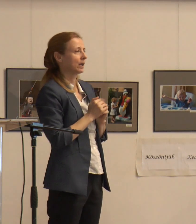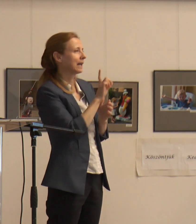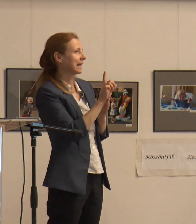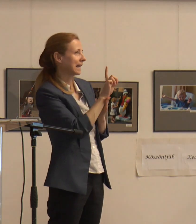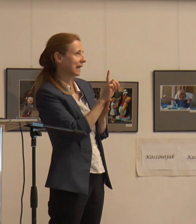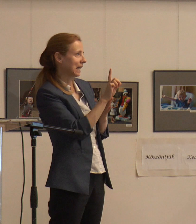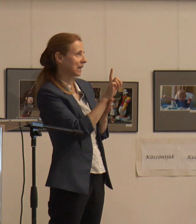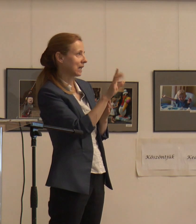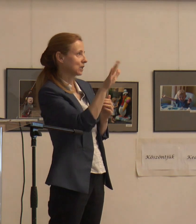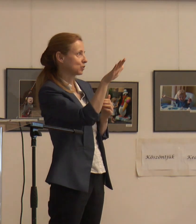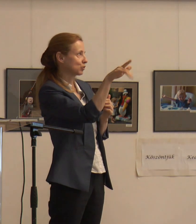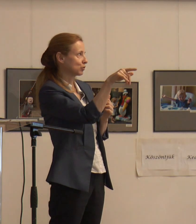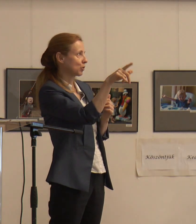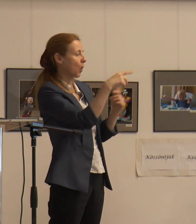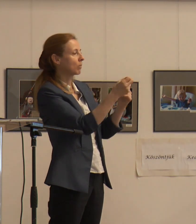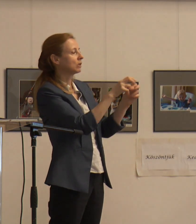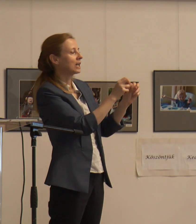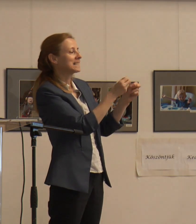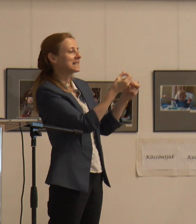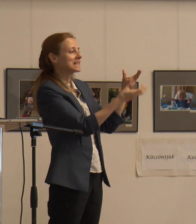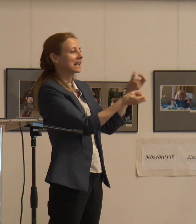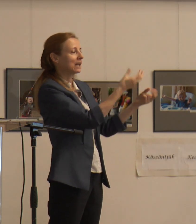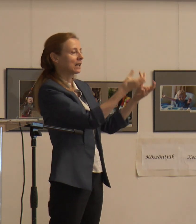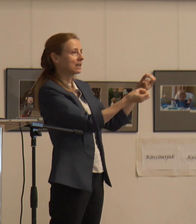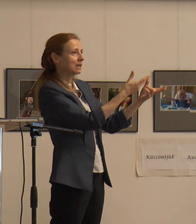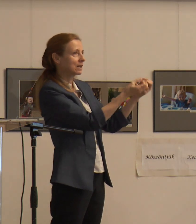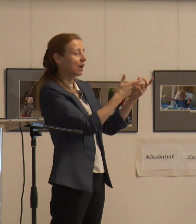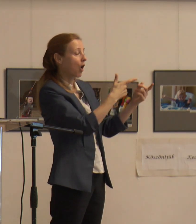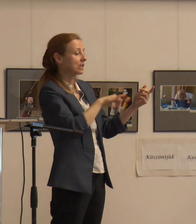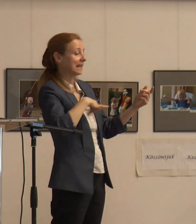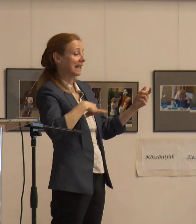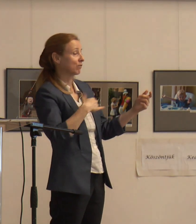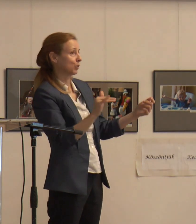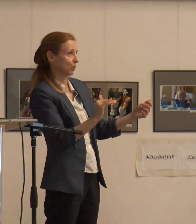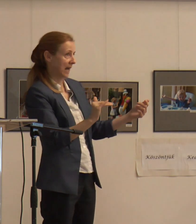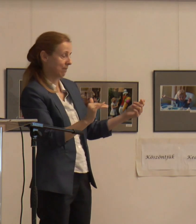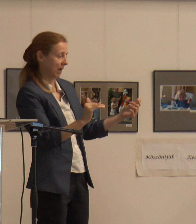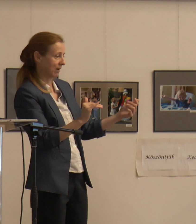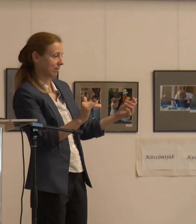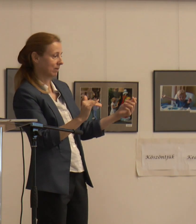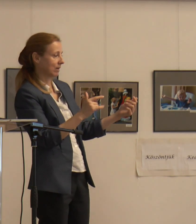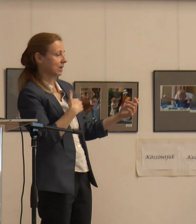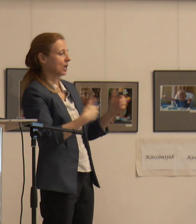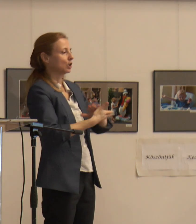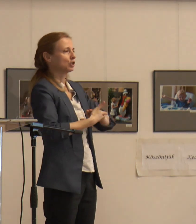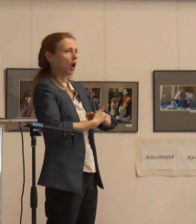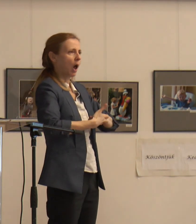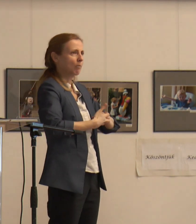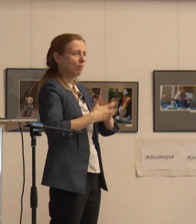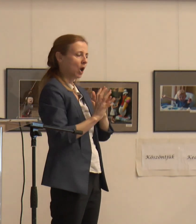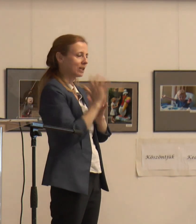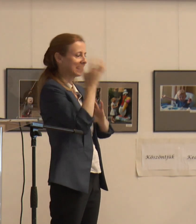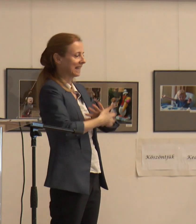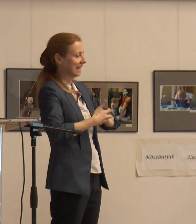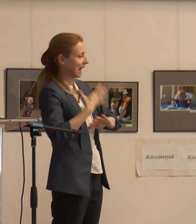Később, hogy a szikra lángolóban, ahogy ifjú lett a gyermek. Talpam alatt égett a